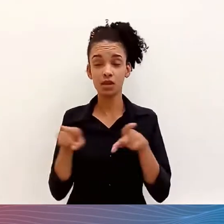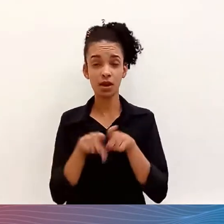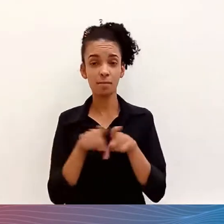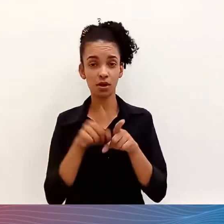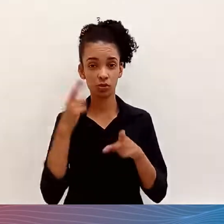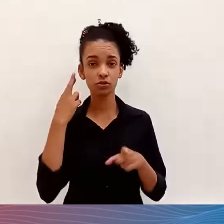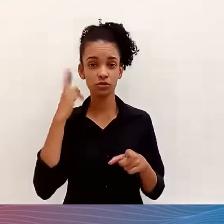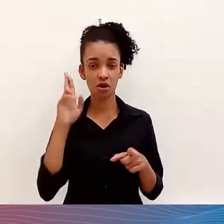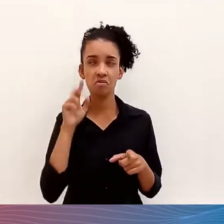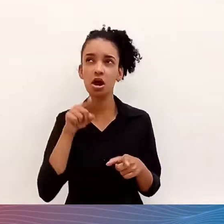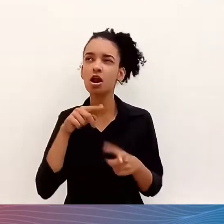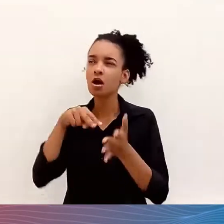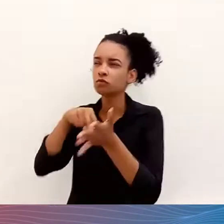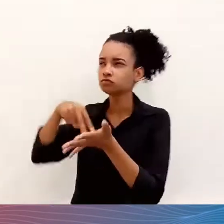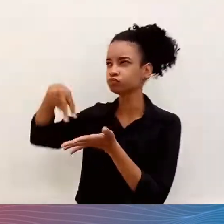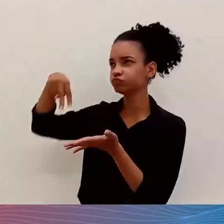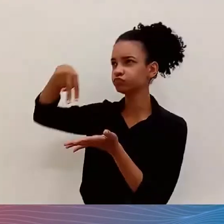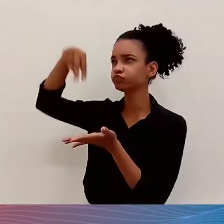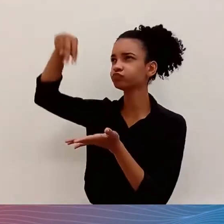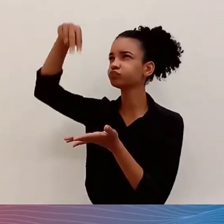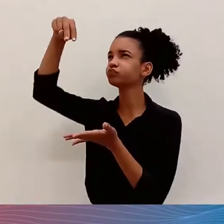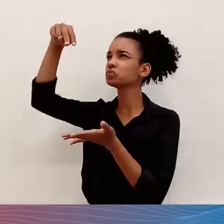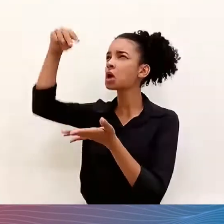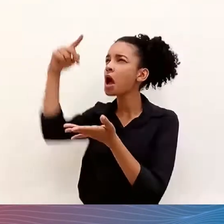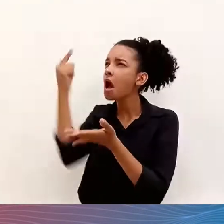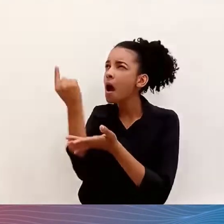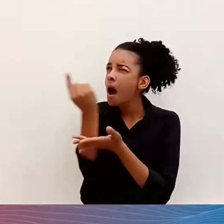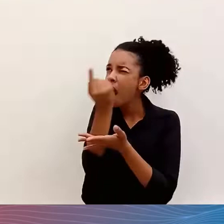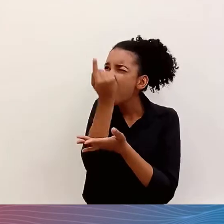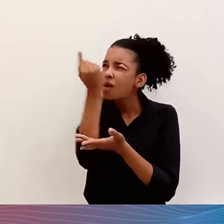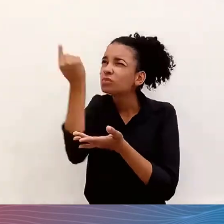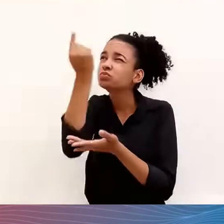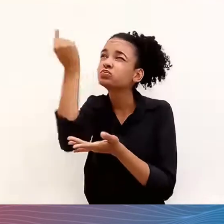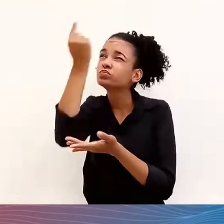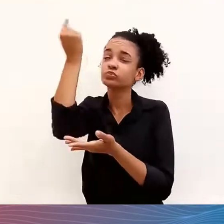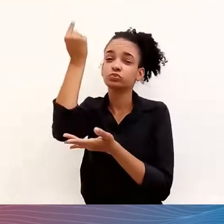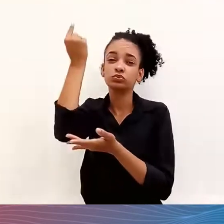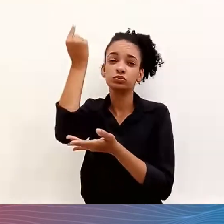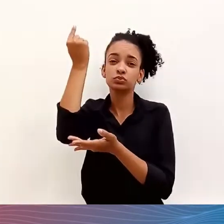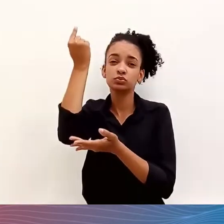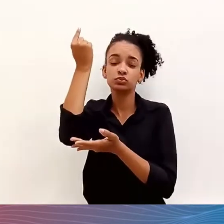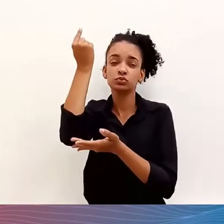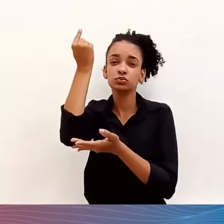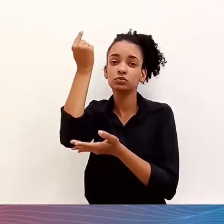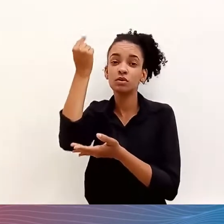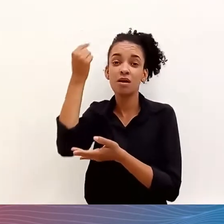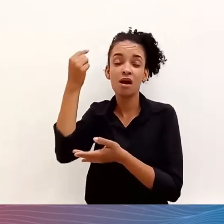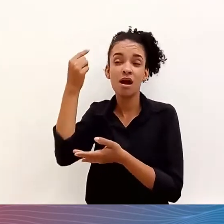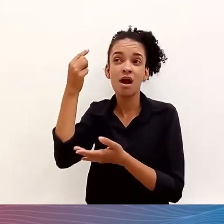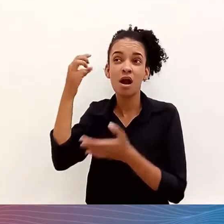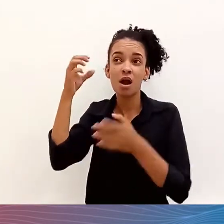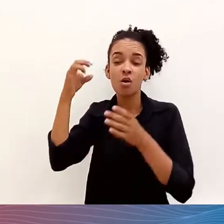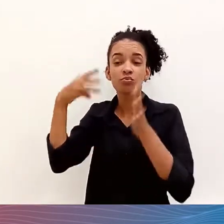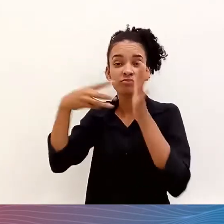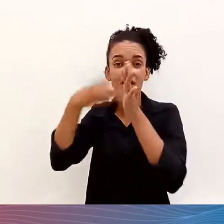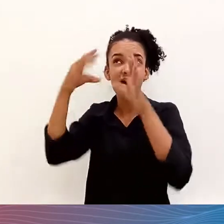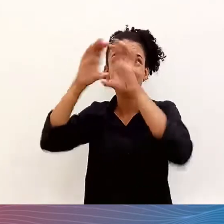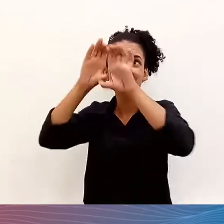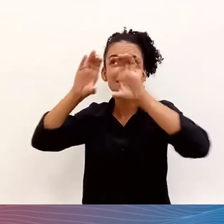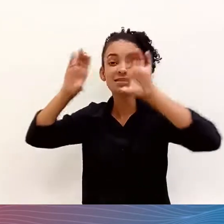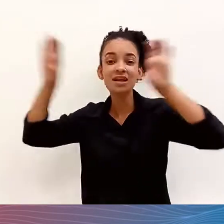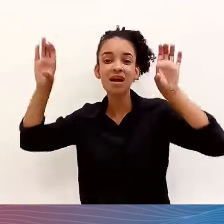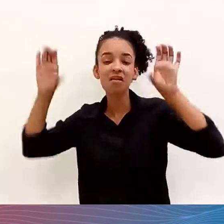até a parte mais alta do céu. Irmão, o terceiro céu é para quê? Deus lhe deu